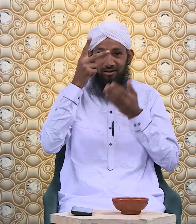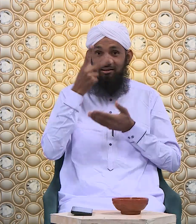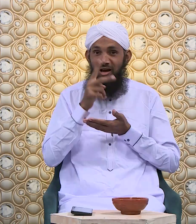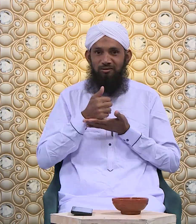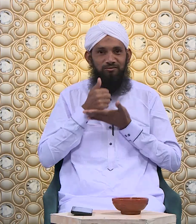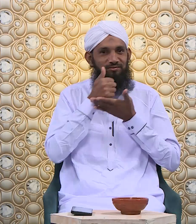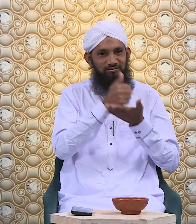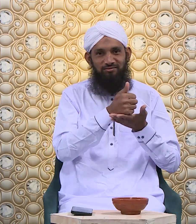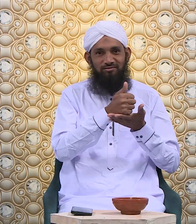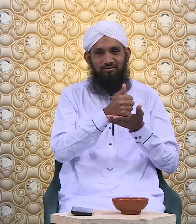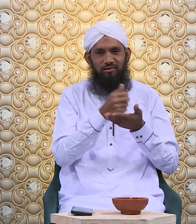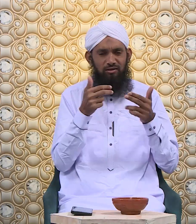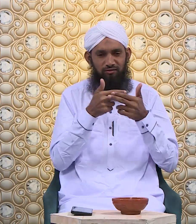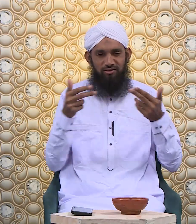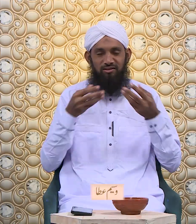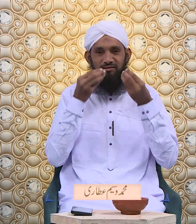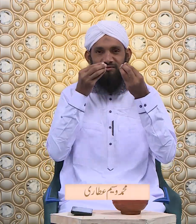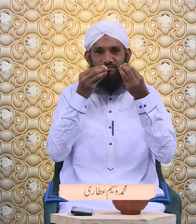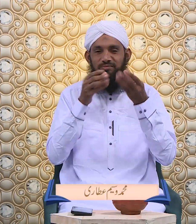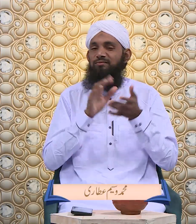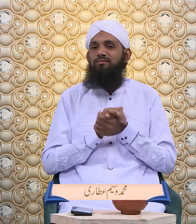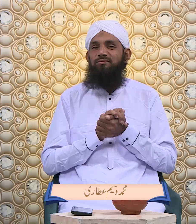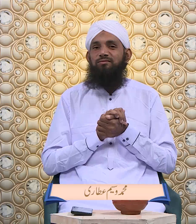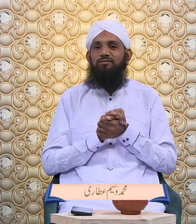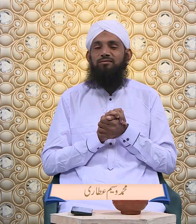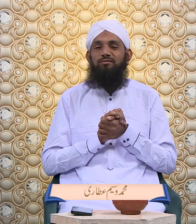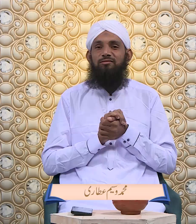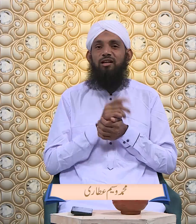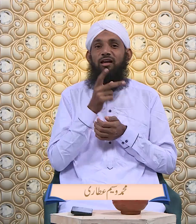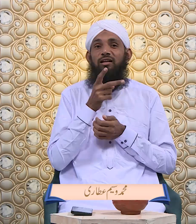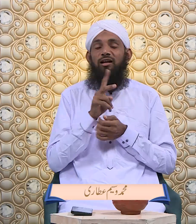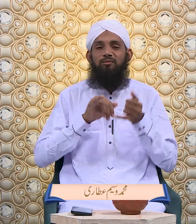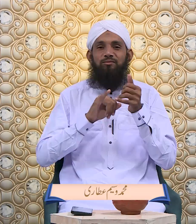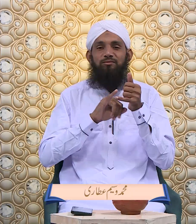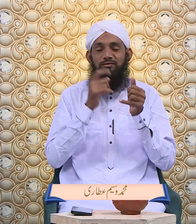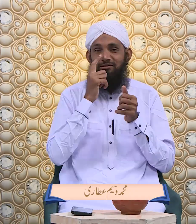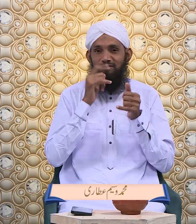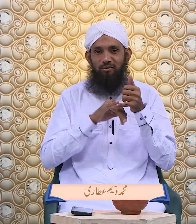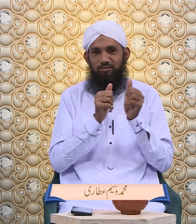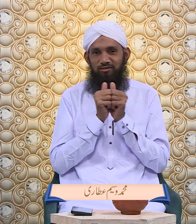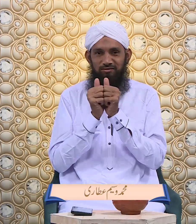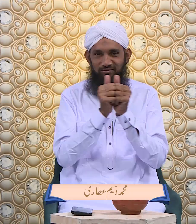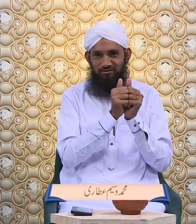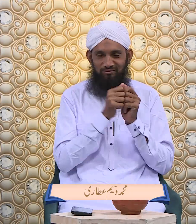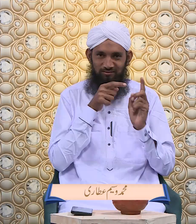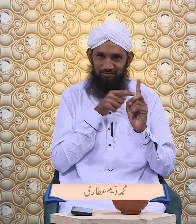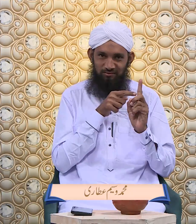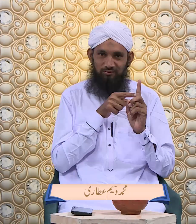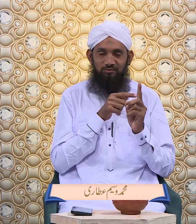مکمل واقعہ کچھ یوں ہے حضرت سیدہ تنہ اسمہ بنت عمیس رضی اللہ تعالی عنہ نے بارگاہ رسالت